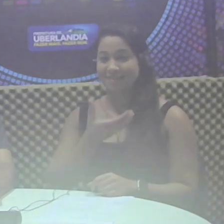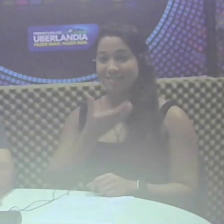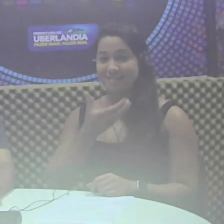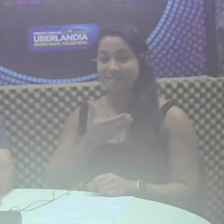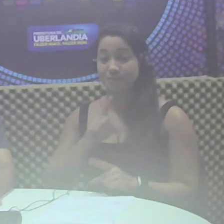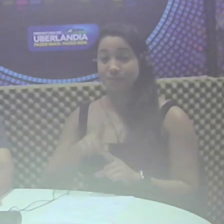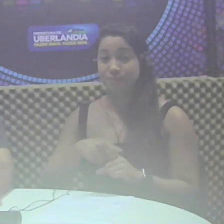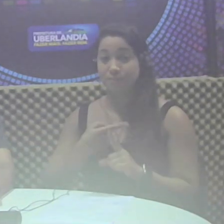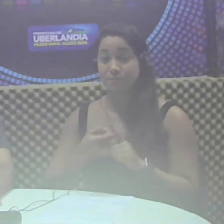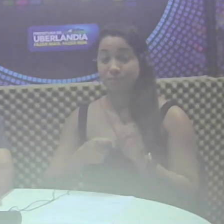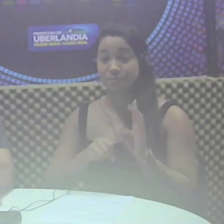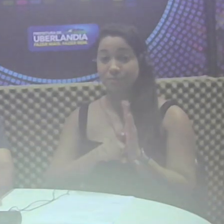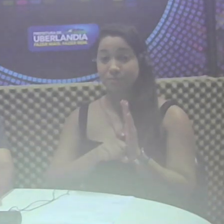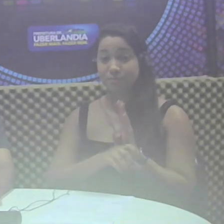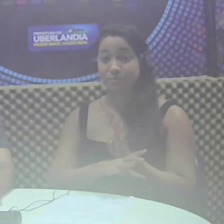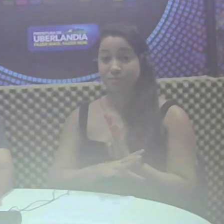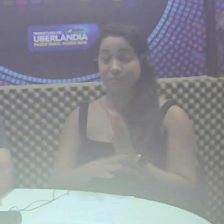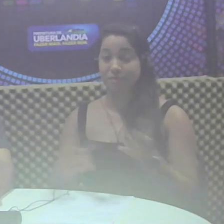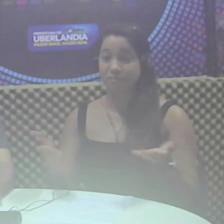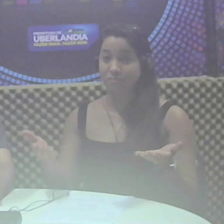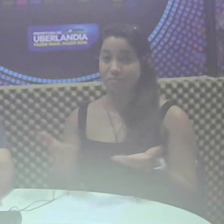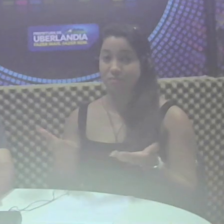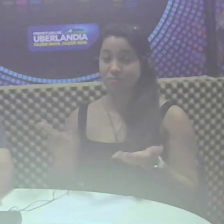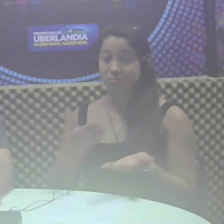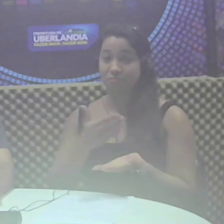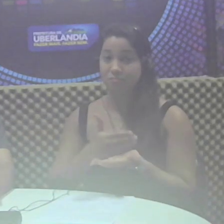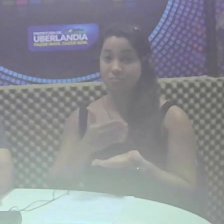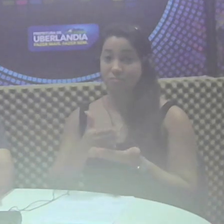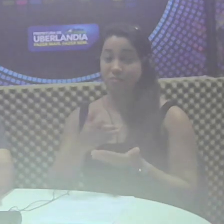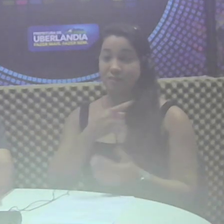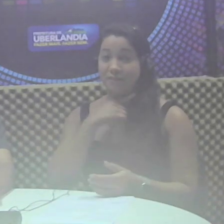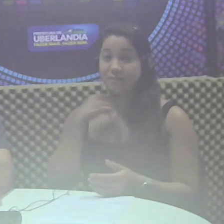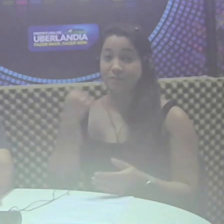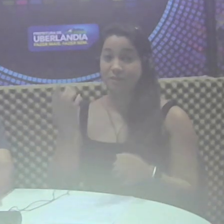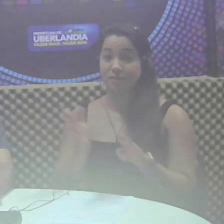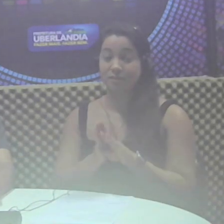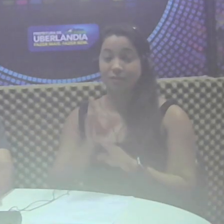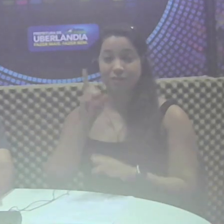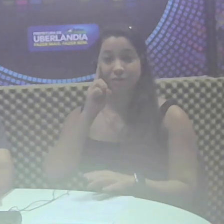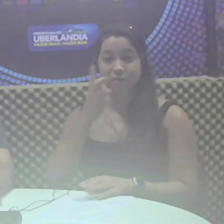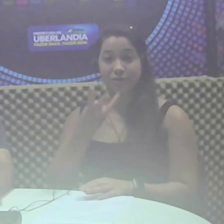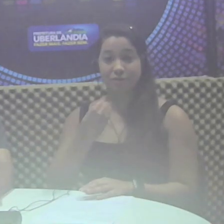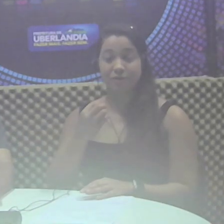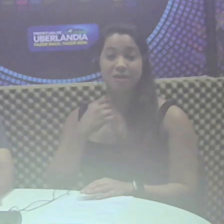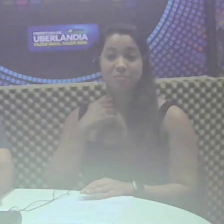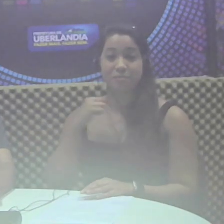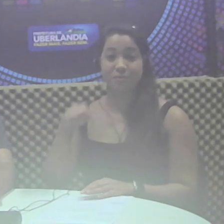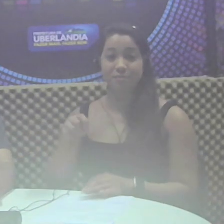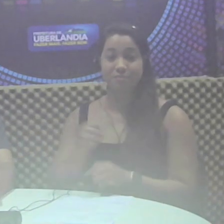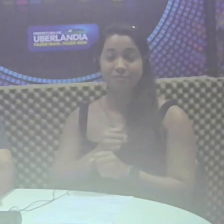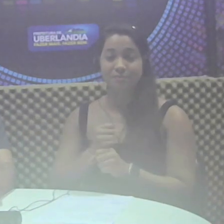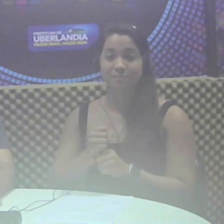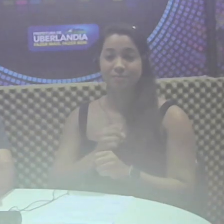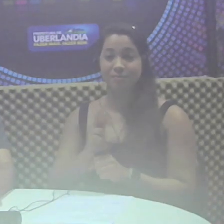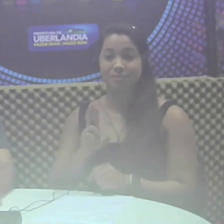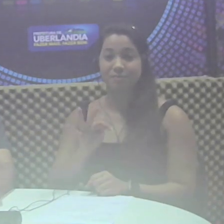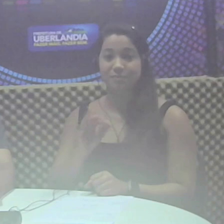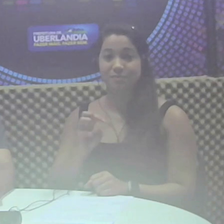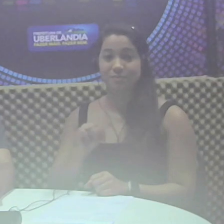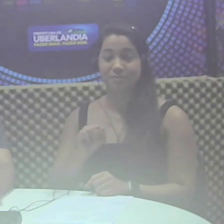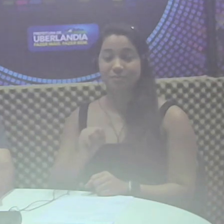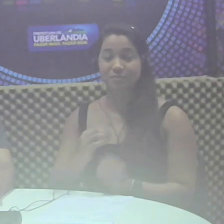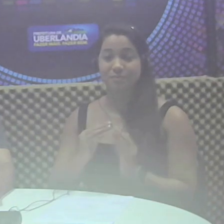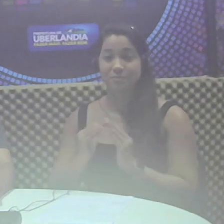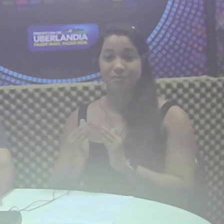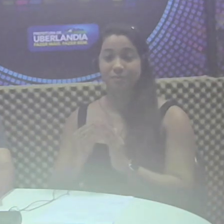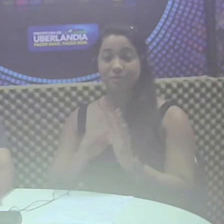os benefícios agora abrangem parcelas vencidas até o dia 30 de maio deste ano. O Refim Habitacional concede